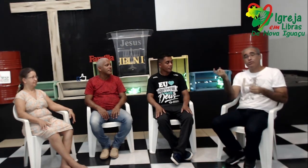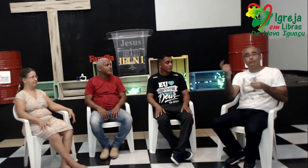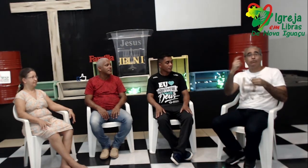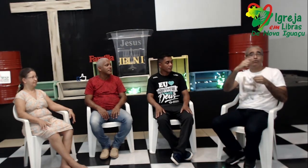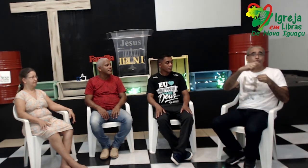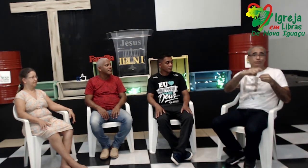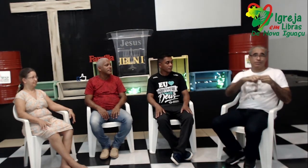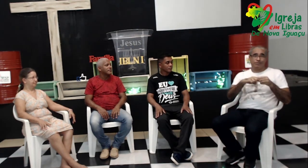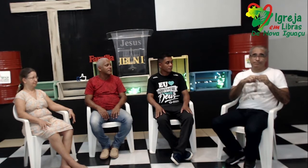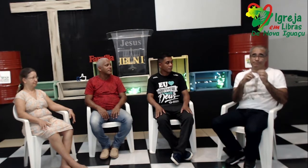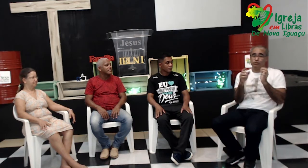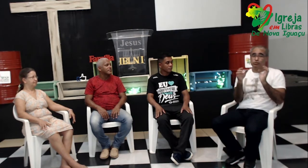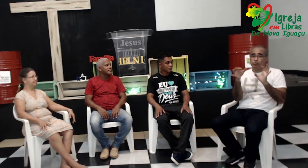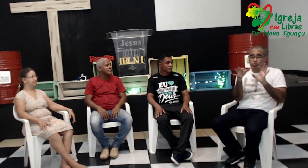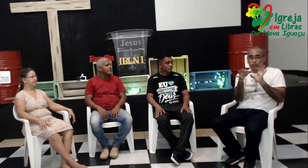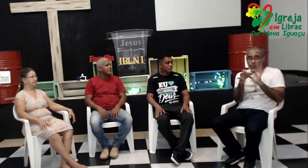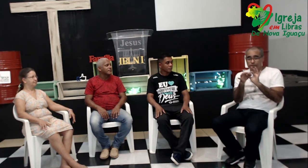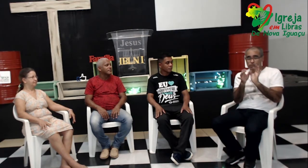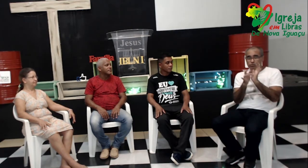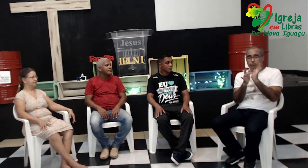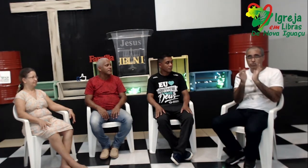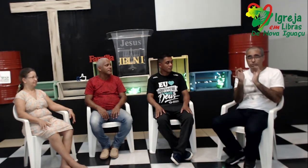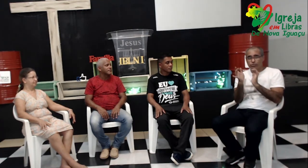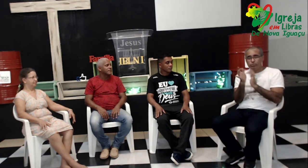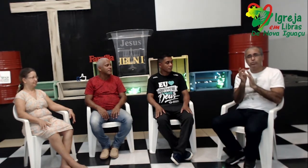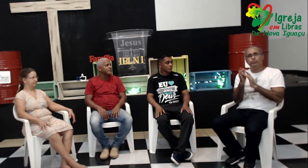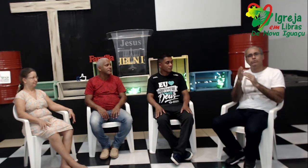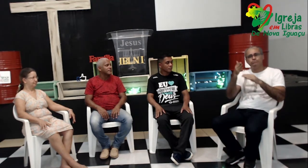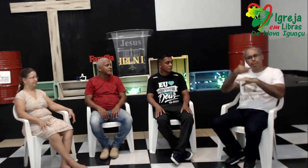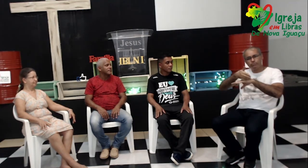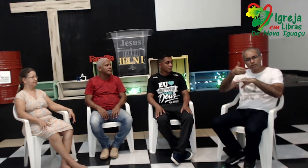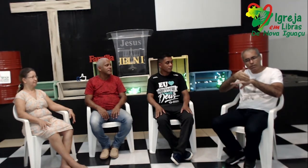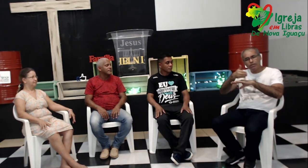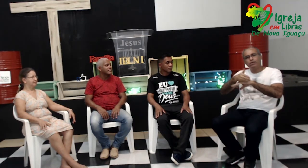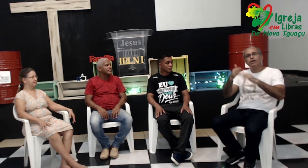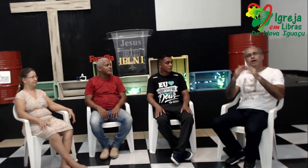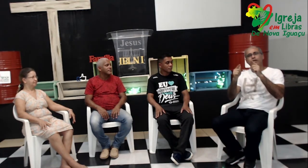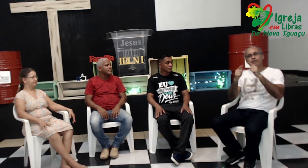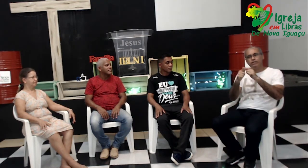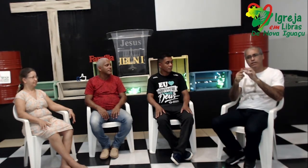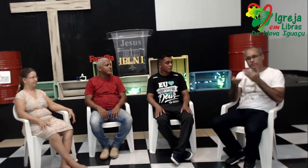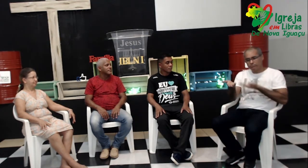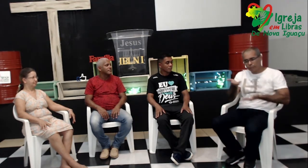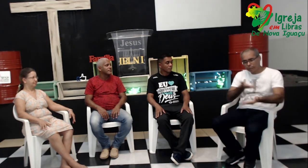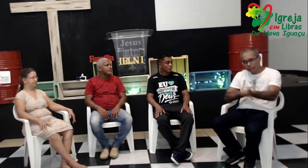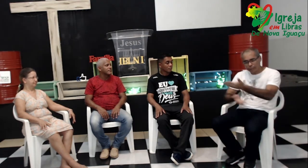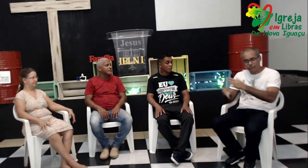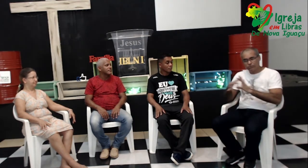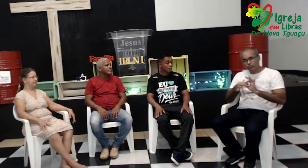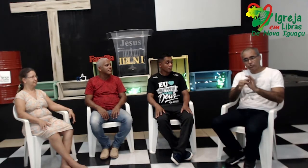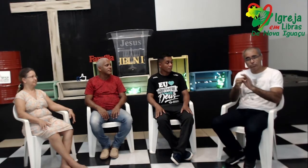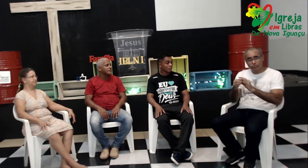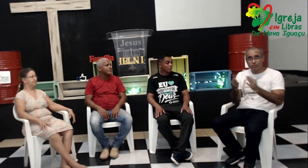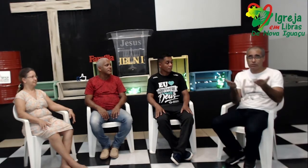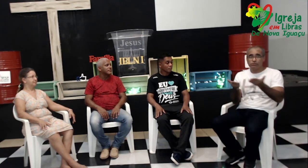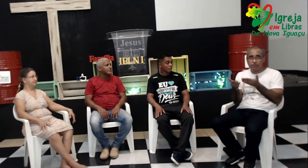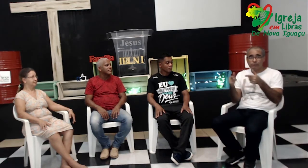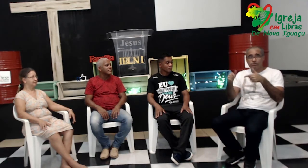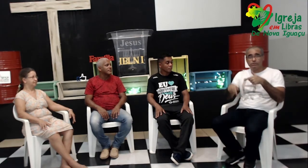você precisa se arrepender e voltar. Você que já foi crente, você que já frequentou a igreja, que você